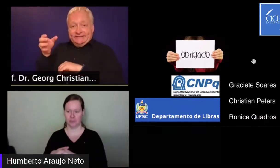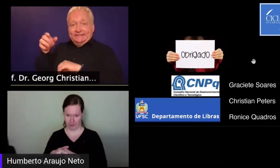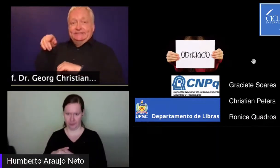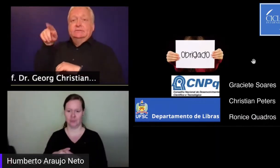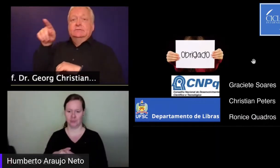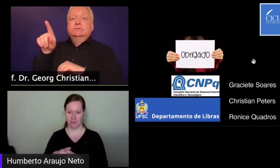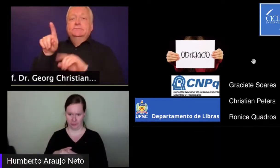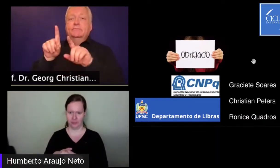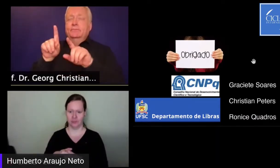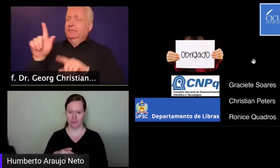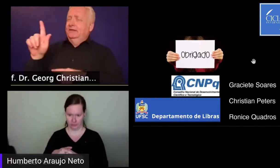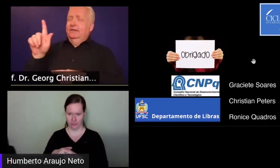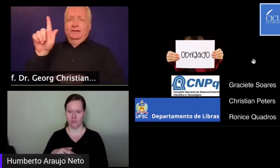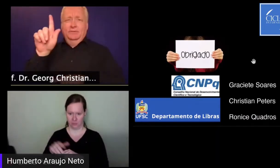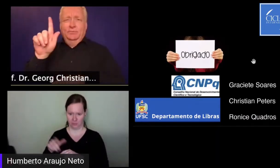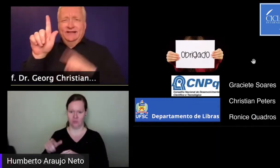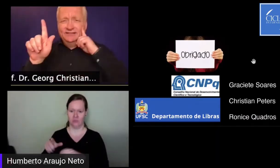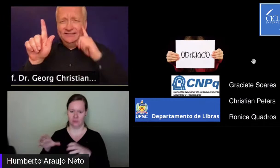Floripa.